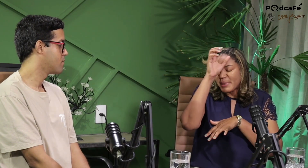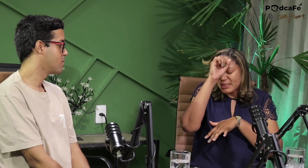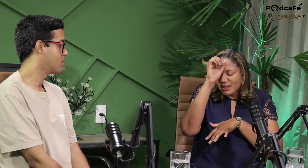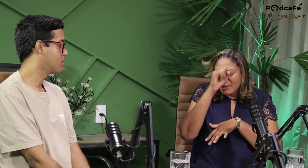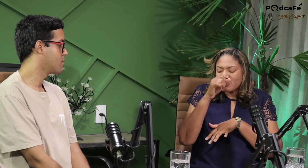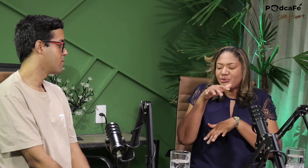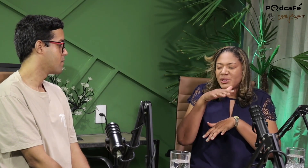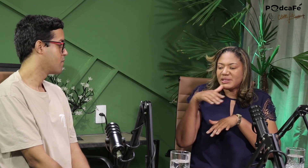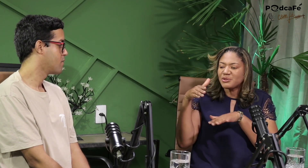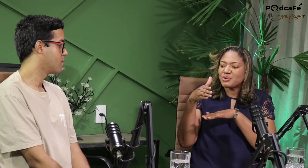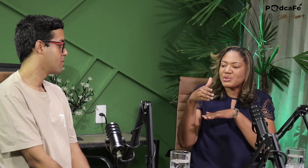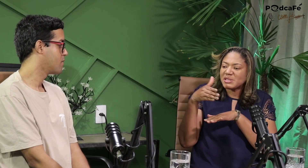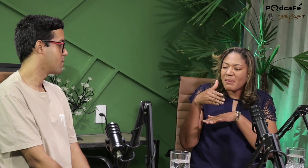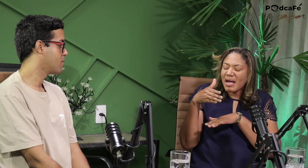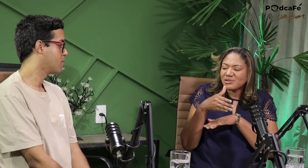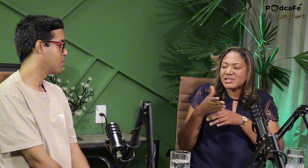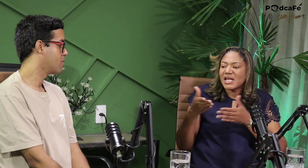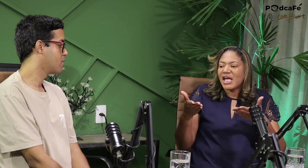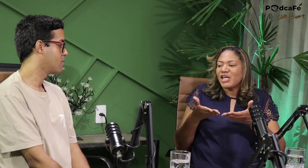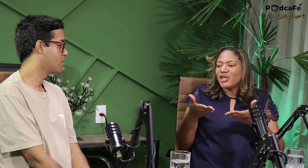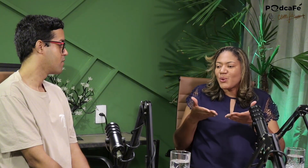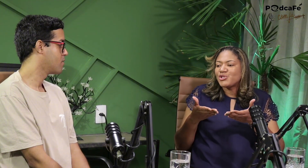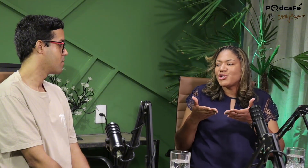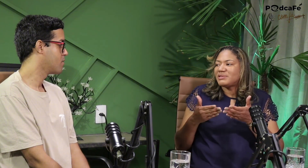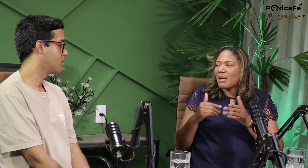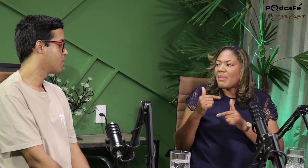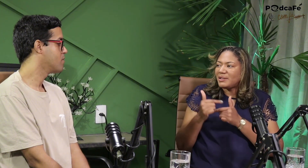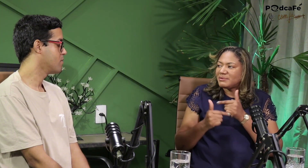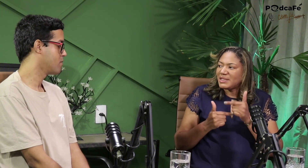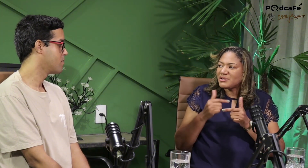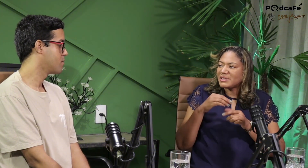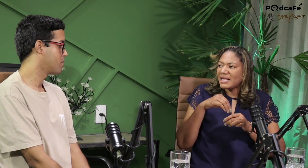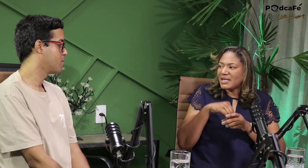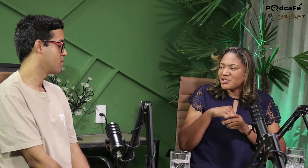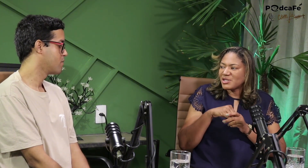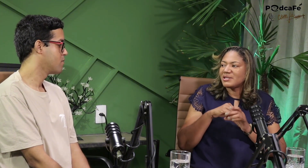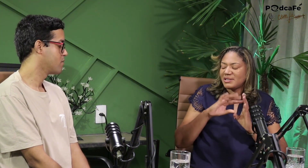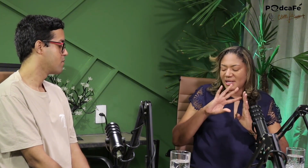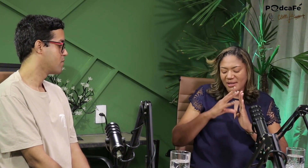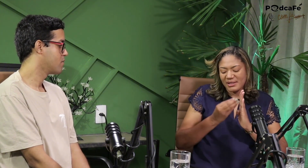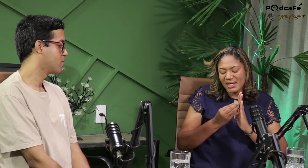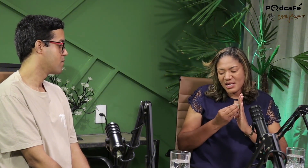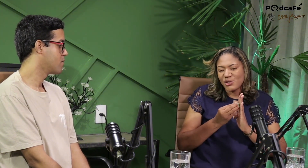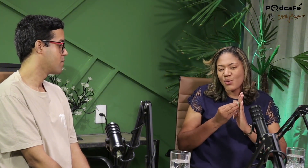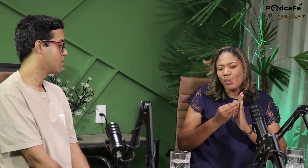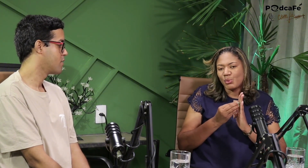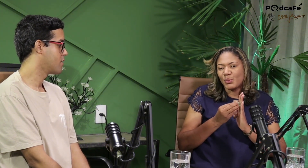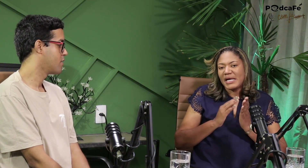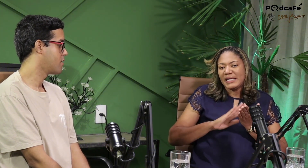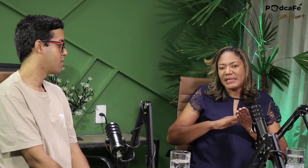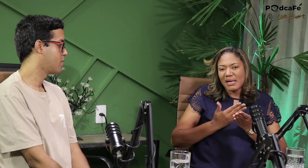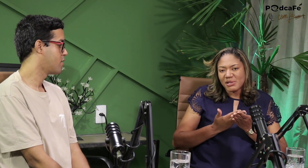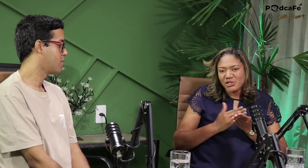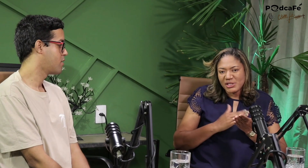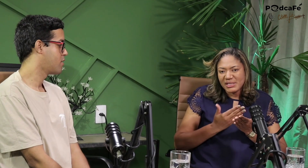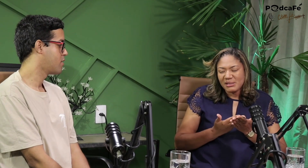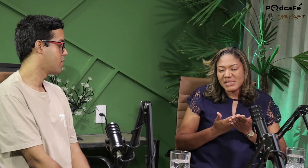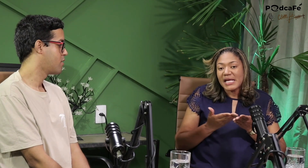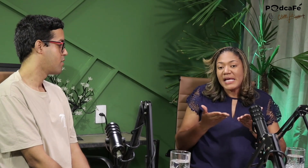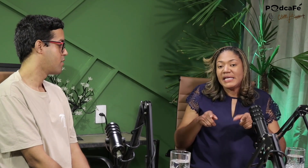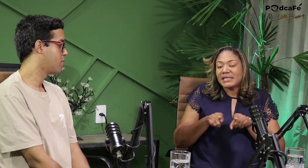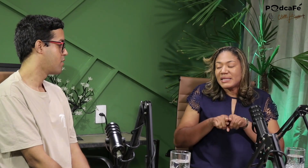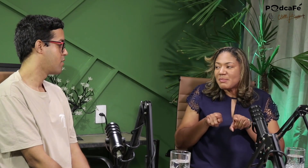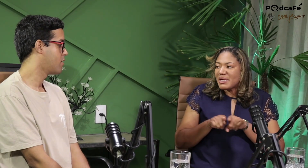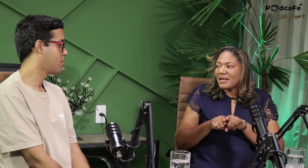fui aprendendo, fui entrando em outros espaços, e hoje eu trabalho dentro da igreja, né? Na igreja como intérprete de